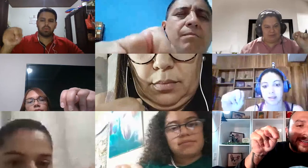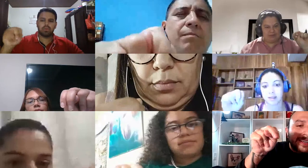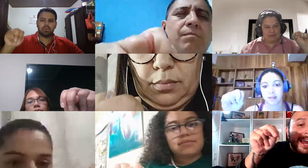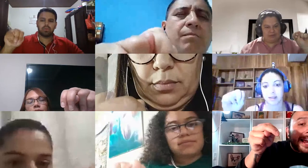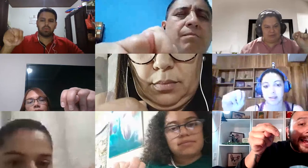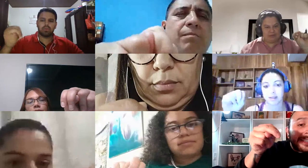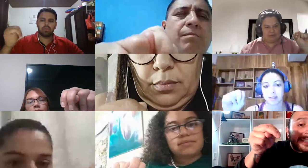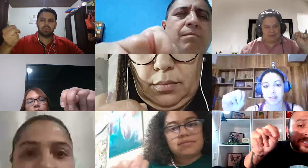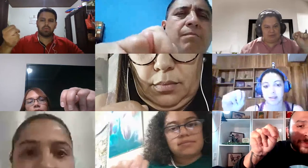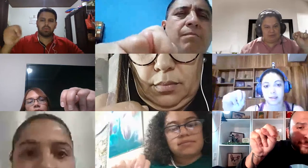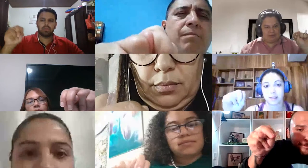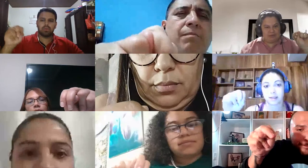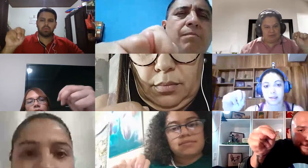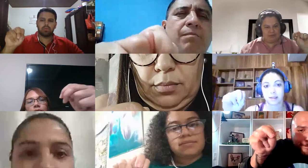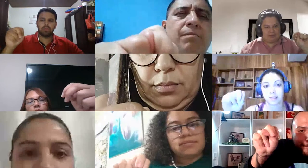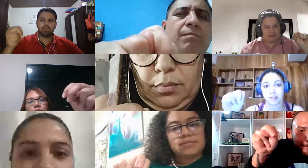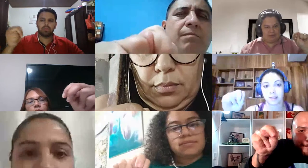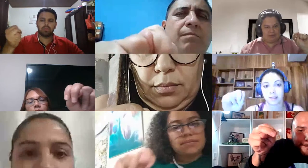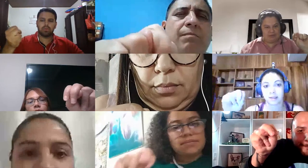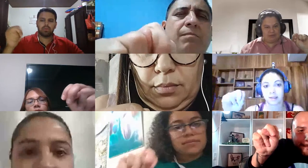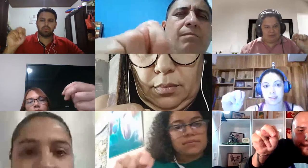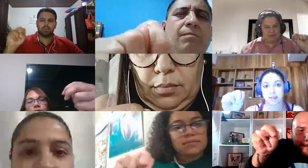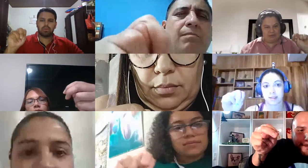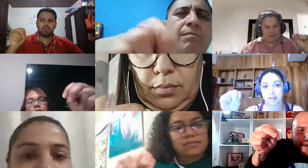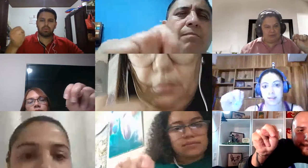Esta es la N.